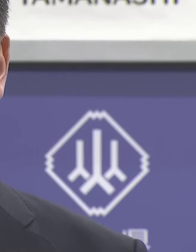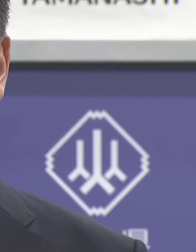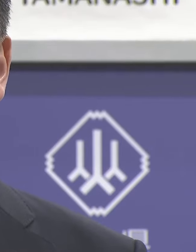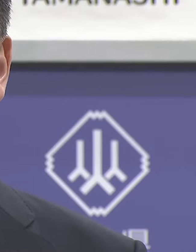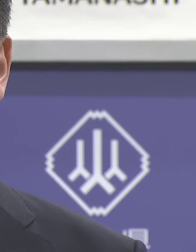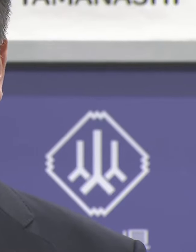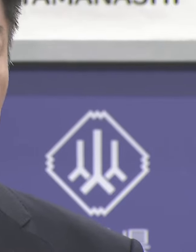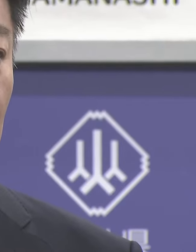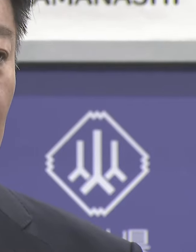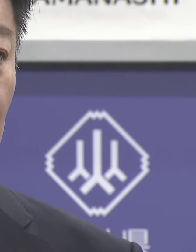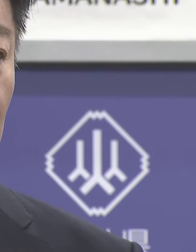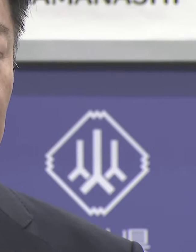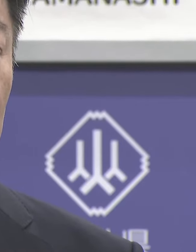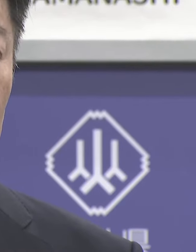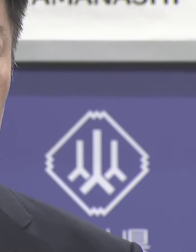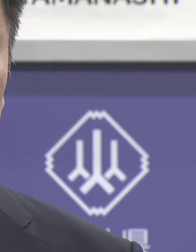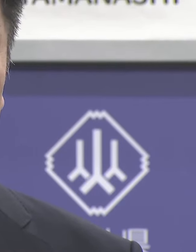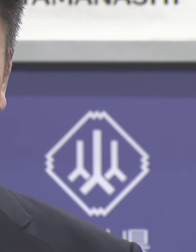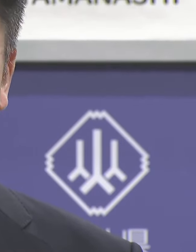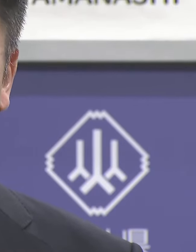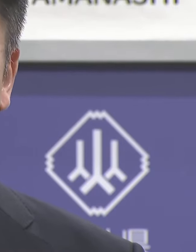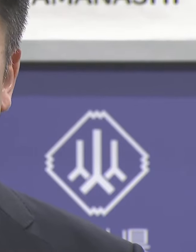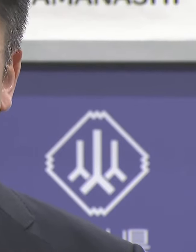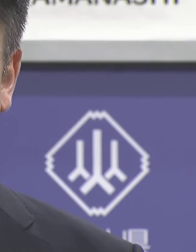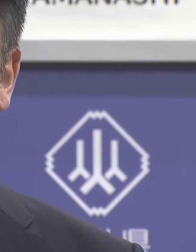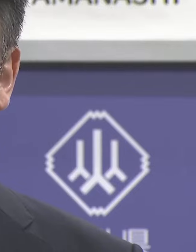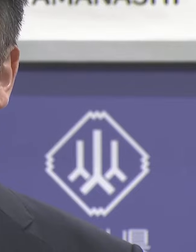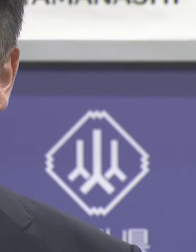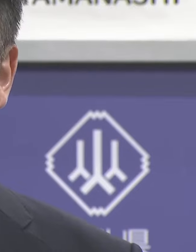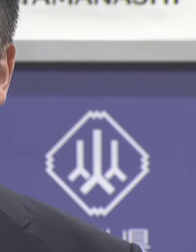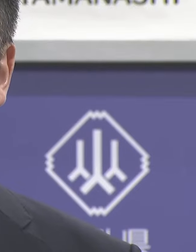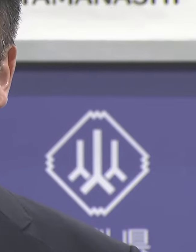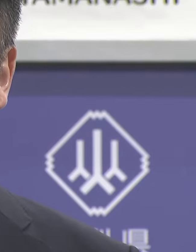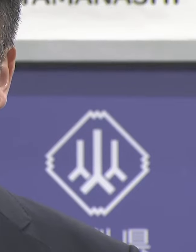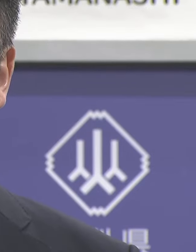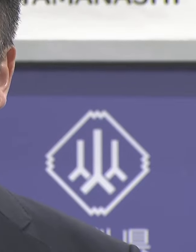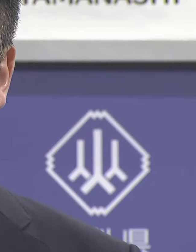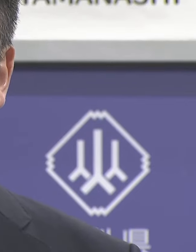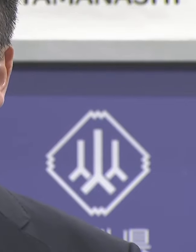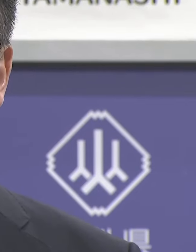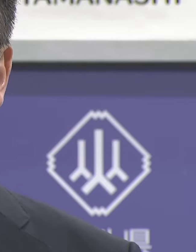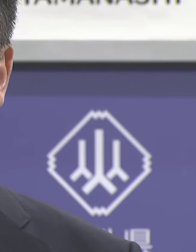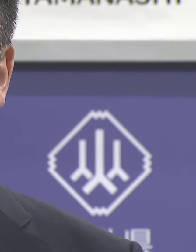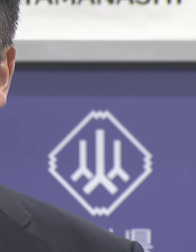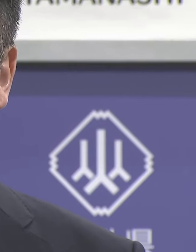なんですかね、あの体制も整備しながらです、取り組みを進めていきたいと思います。 すみ